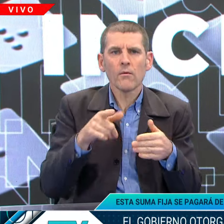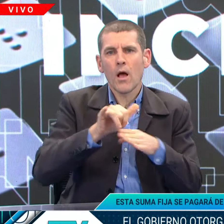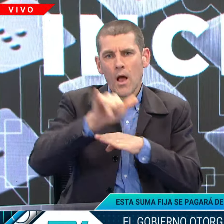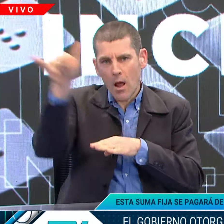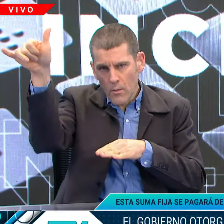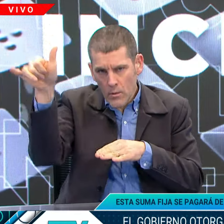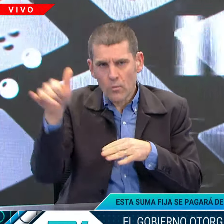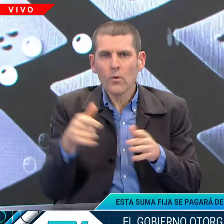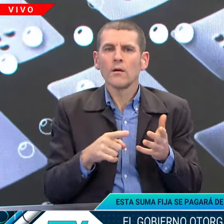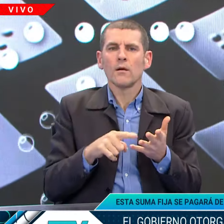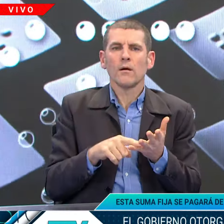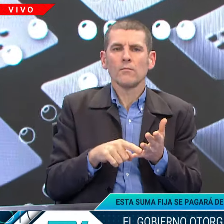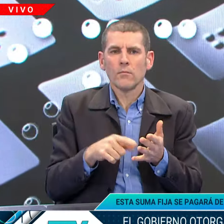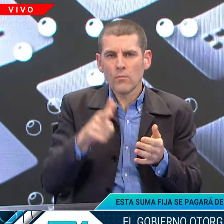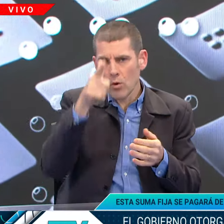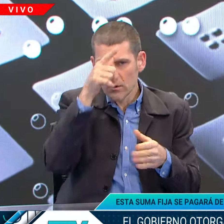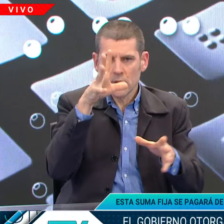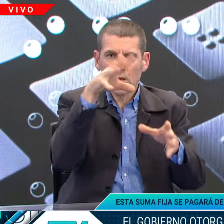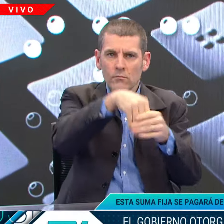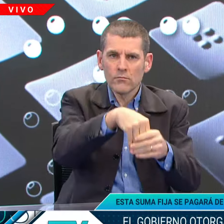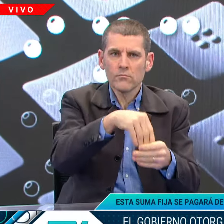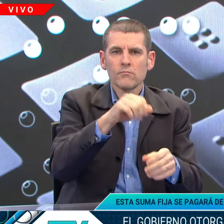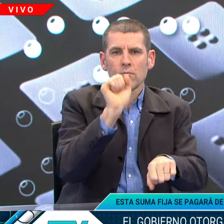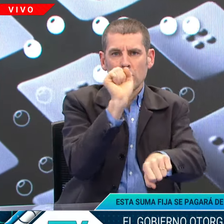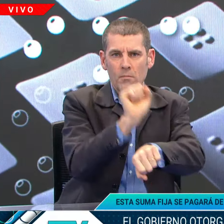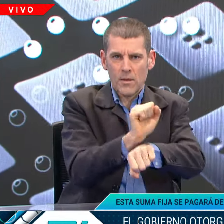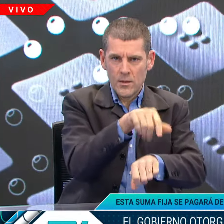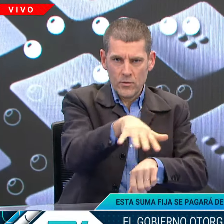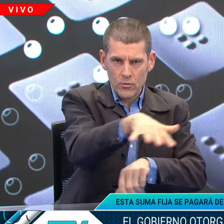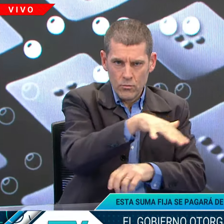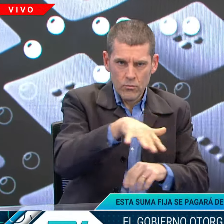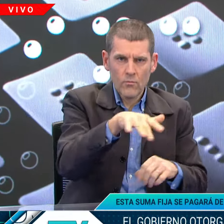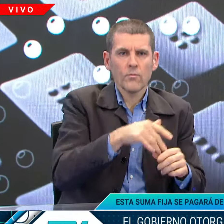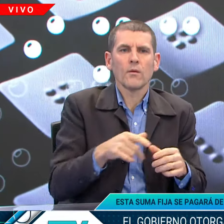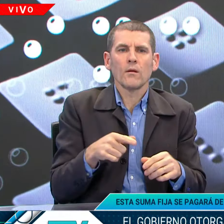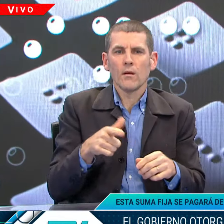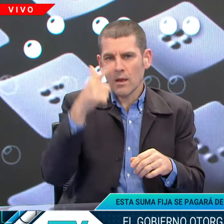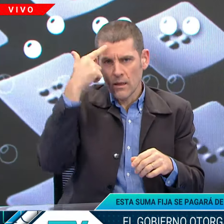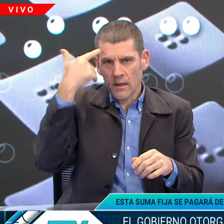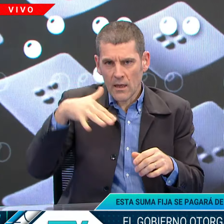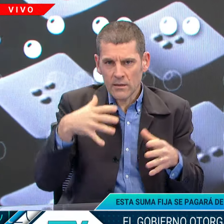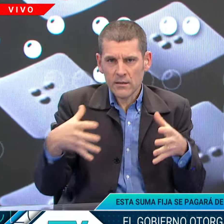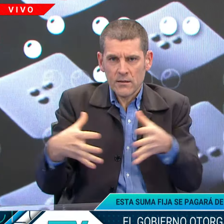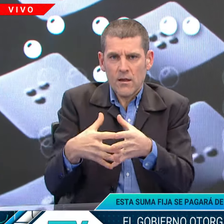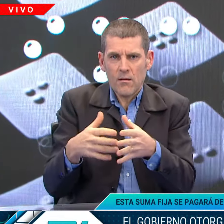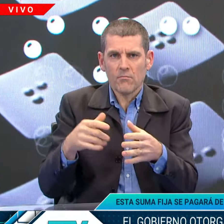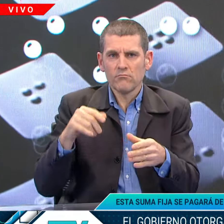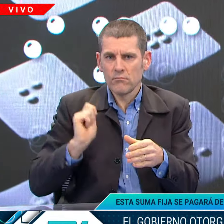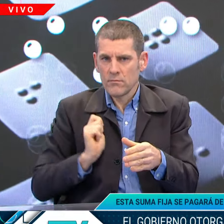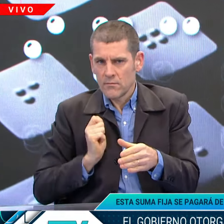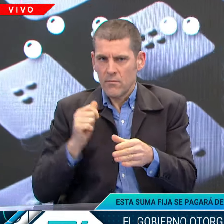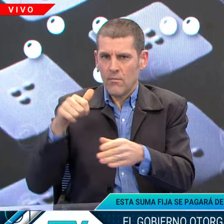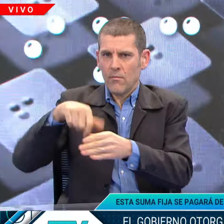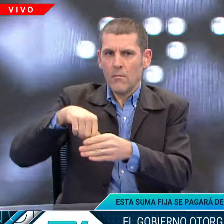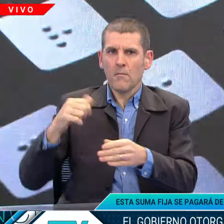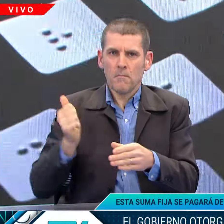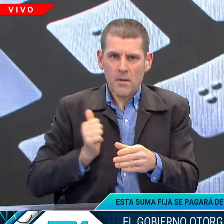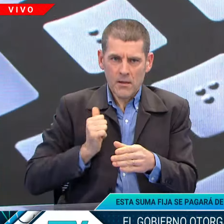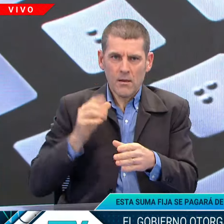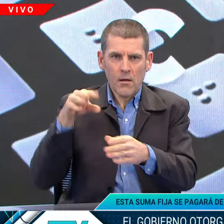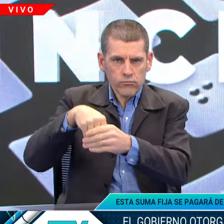Penitenciario Federal y a la Dirección Nacional de Inteligencia Criminal, así como al personal militar